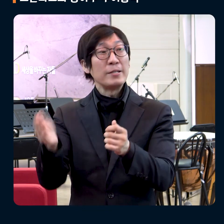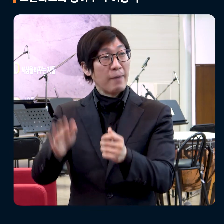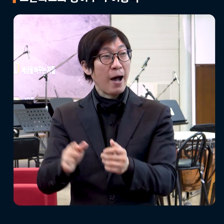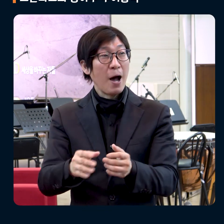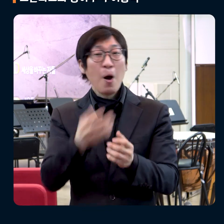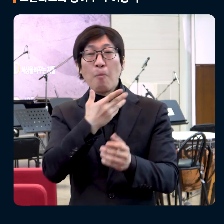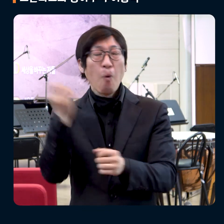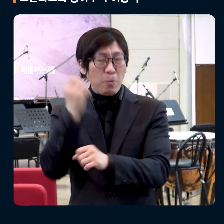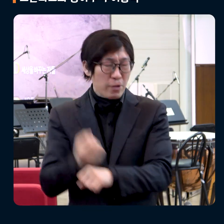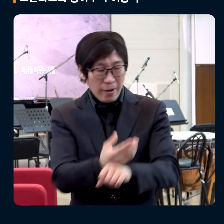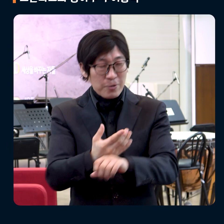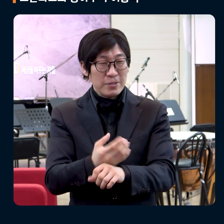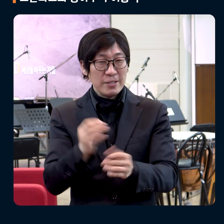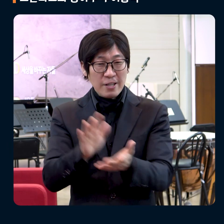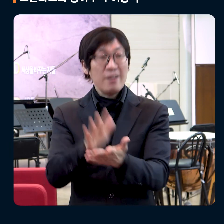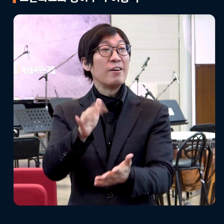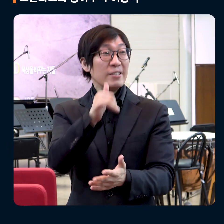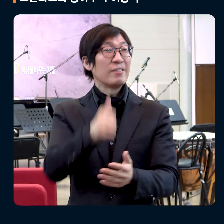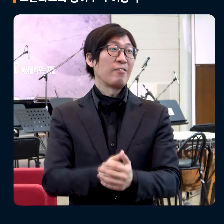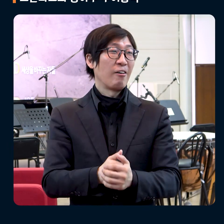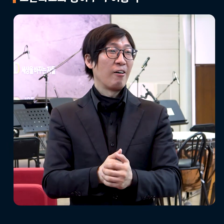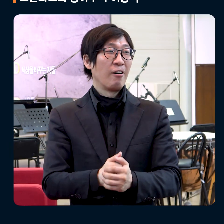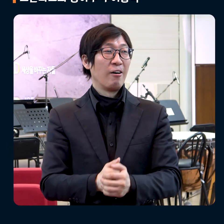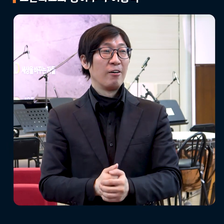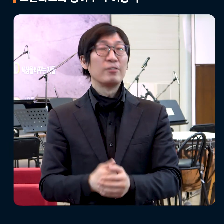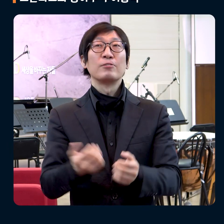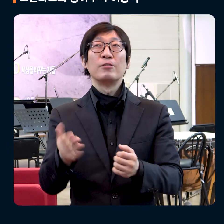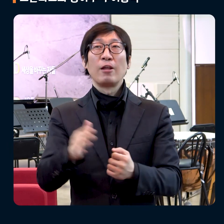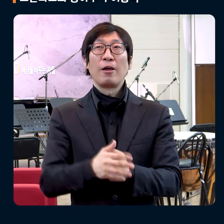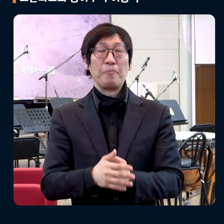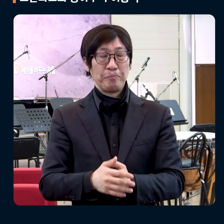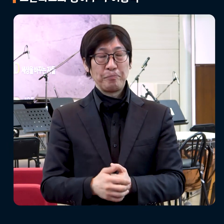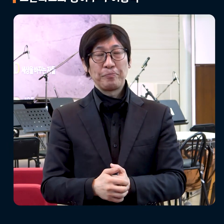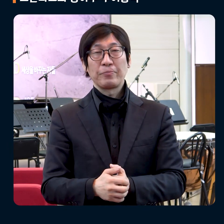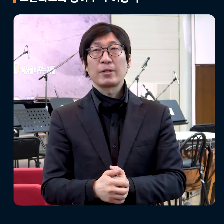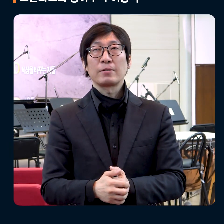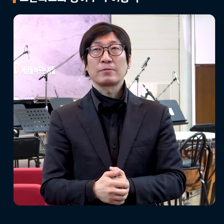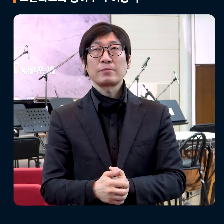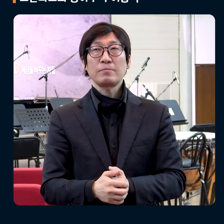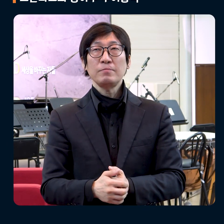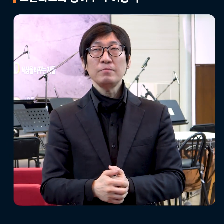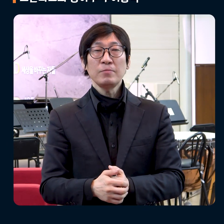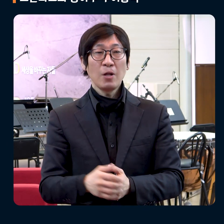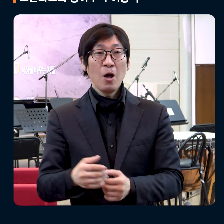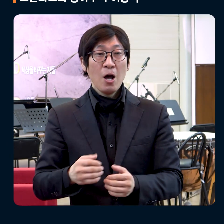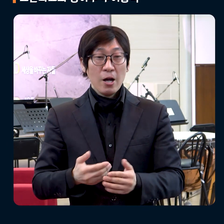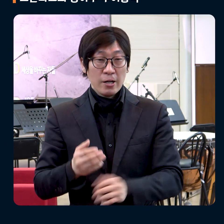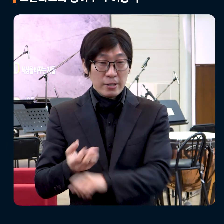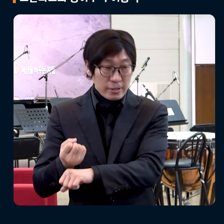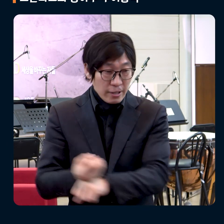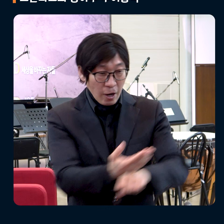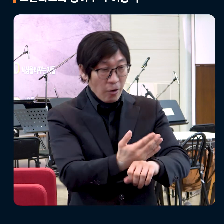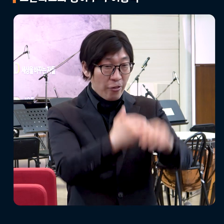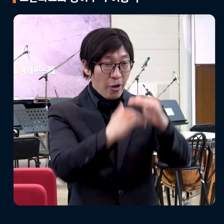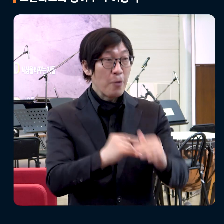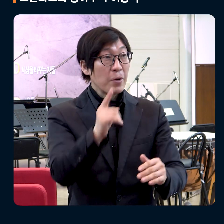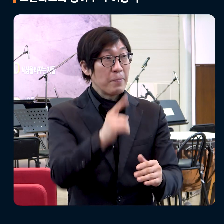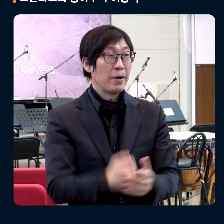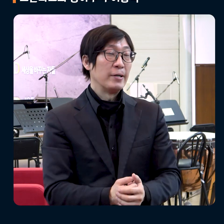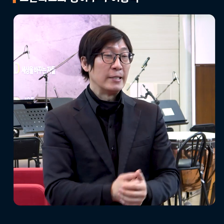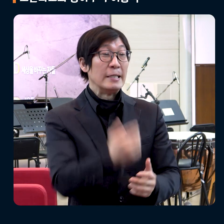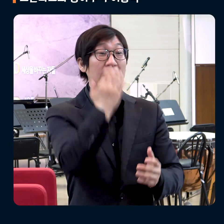가르치고 싶었던 거죠. 그래서 그렇게 가르치려고 노력했는데 나중에 알고 보니까 이걸 가르쳐주고 싶으셨던 거예요.